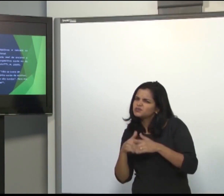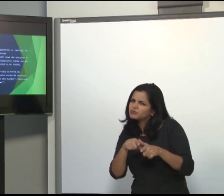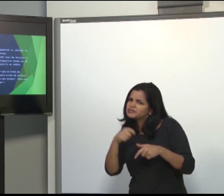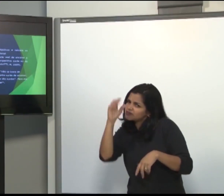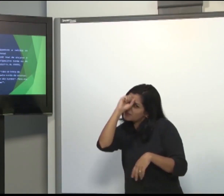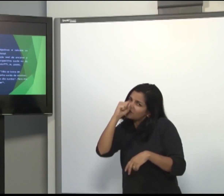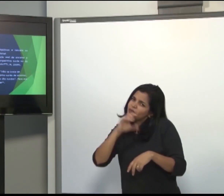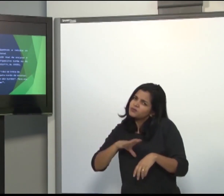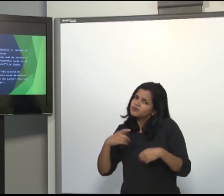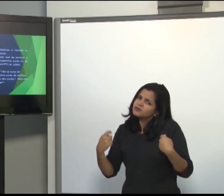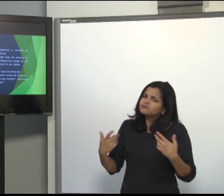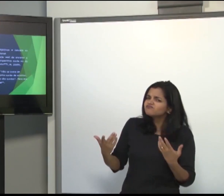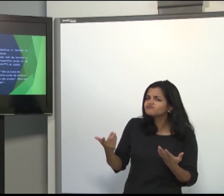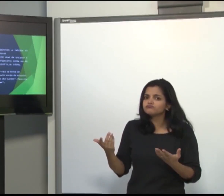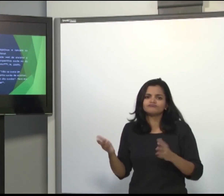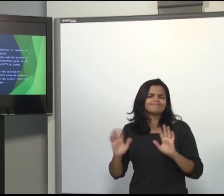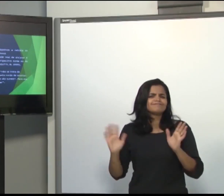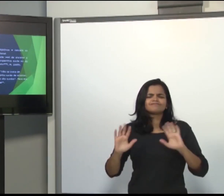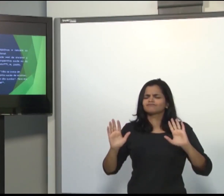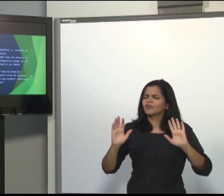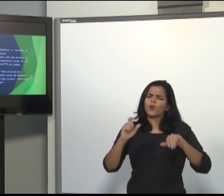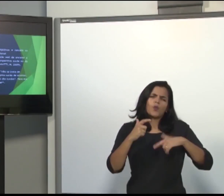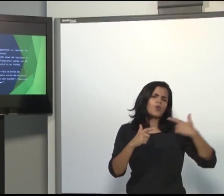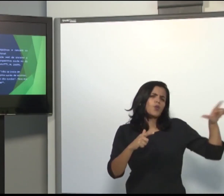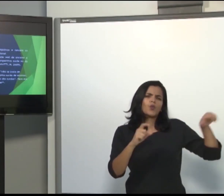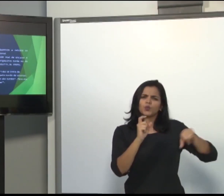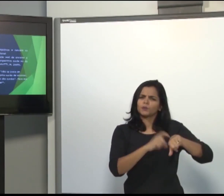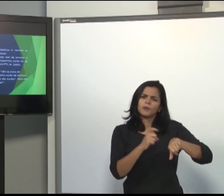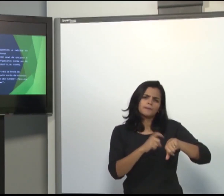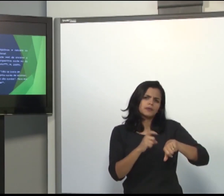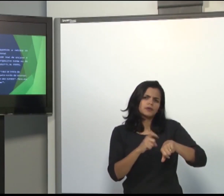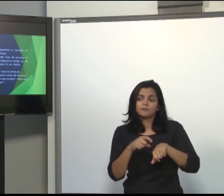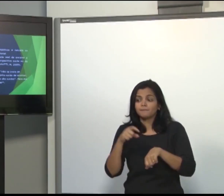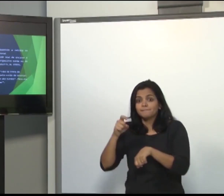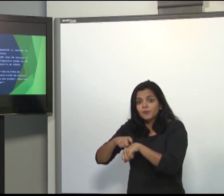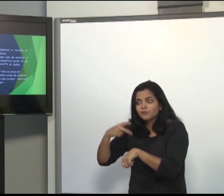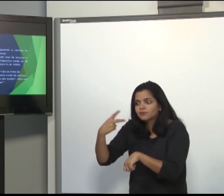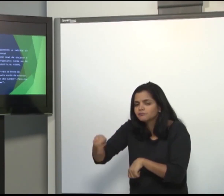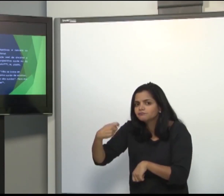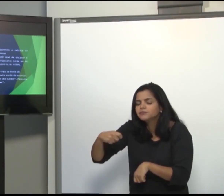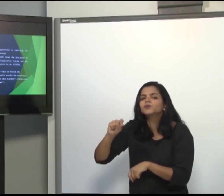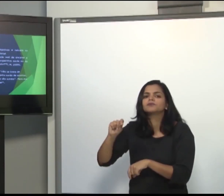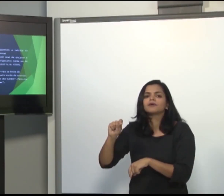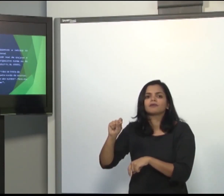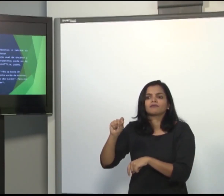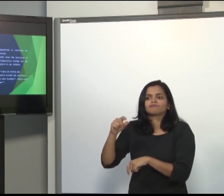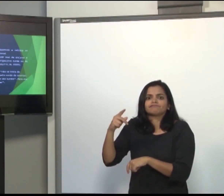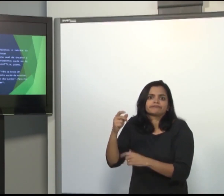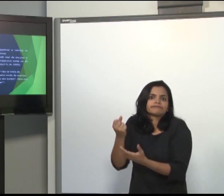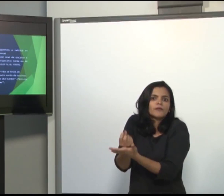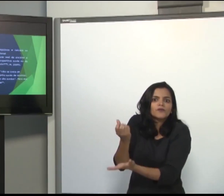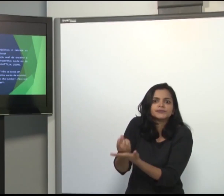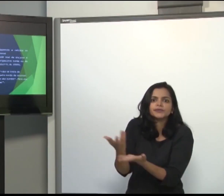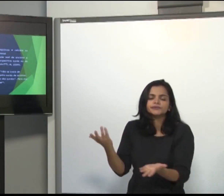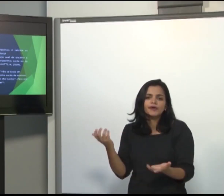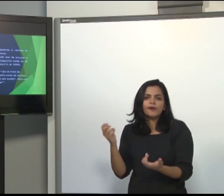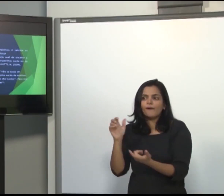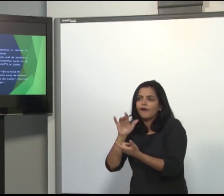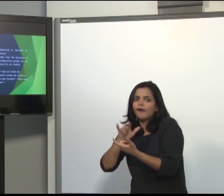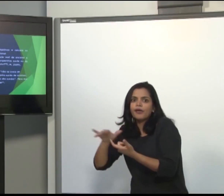momentos diferentes, o ensino da língua de sinais e o ensino do português. Aqui será a alfabetização em línguas de